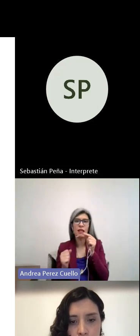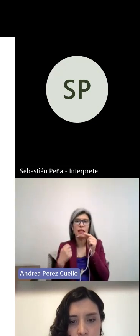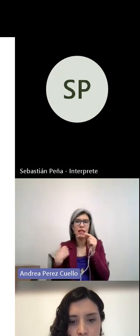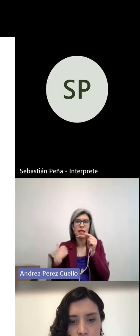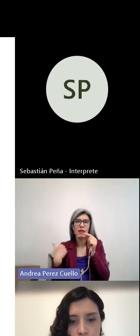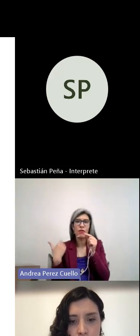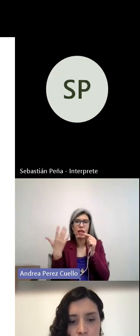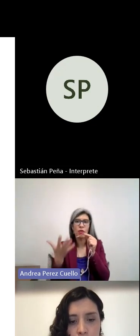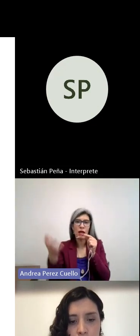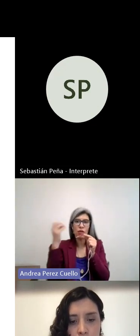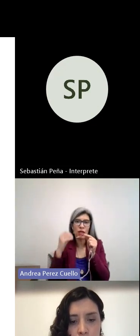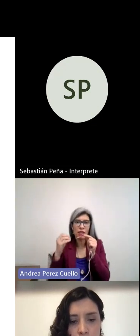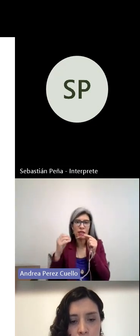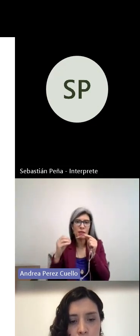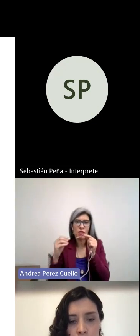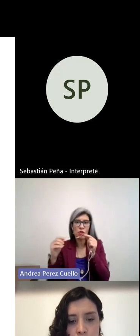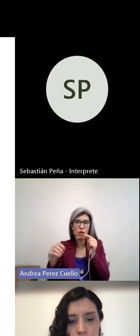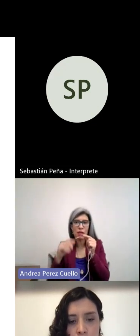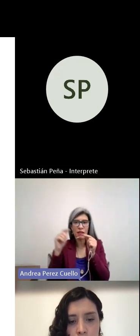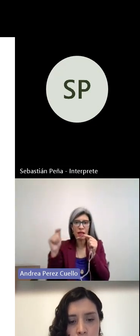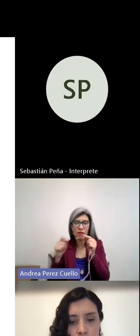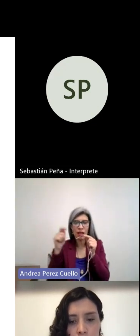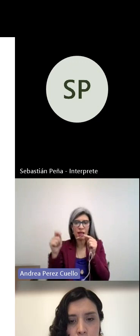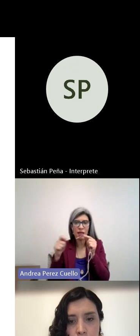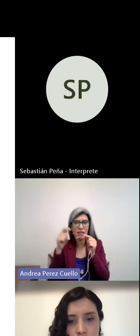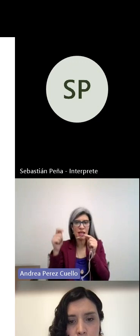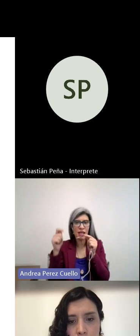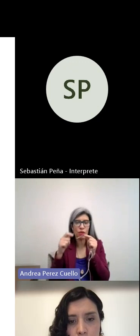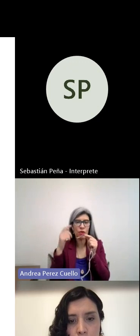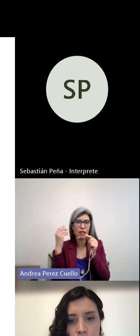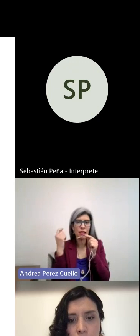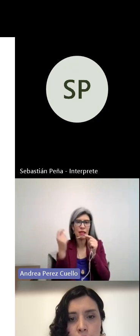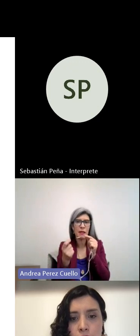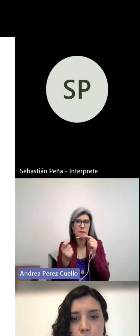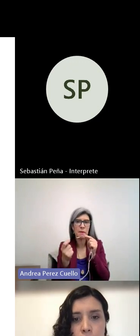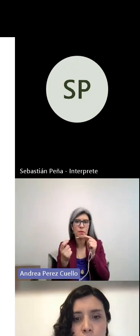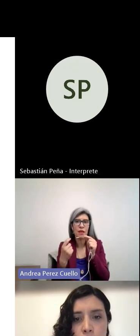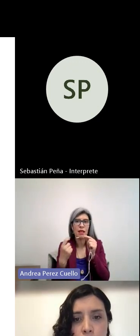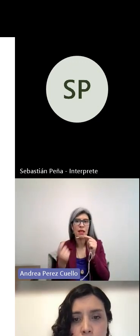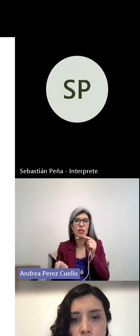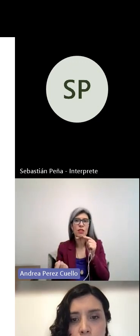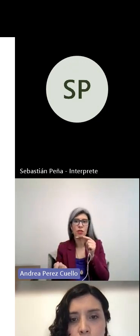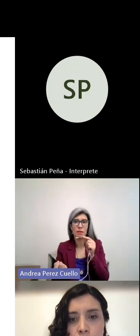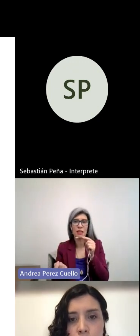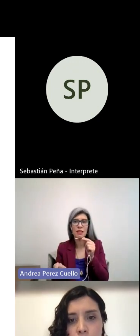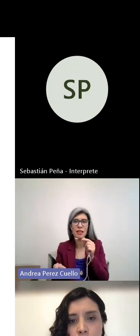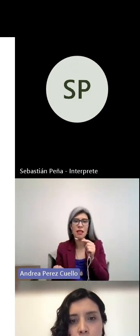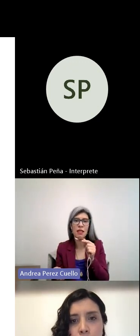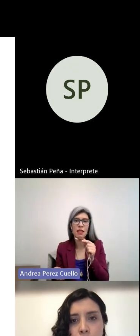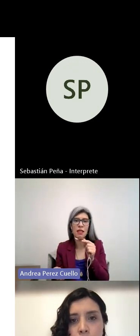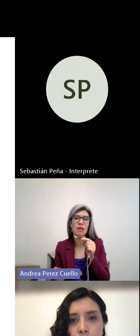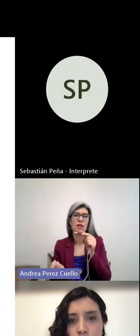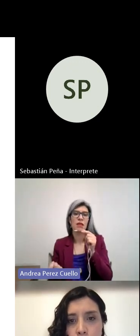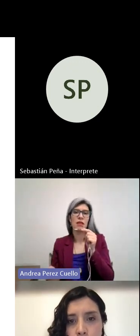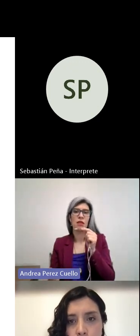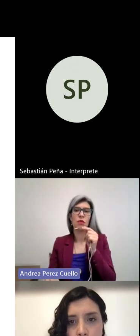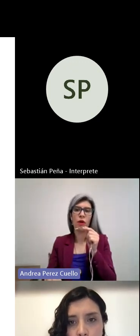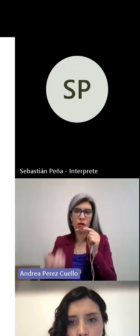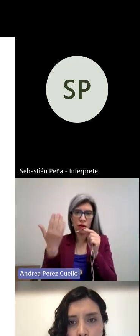media hora, voy a tomar yo la interpretación mientras vas revisando la conexión, ¿te parece?